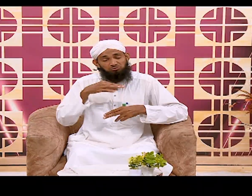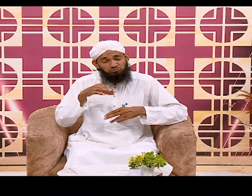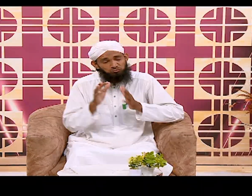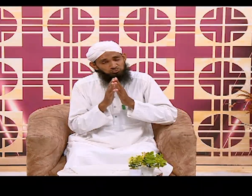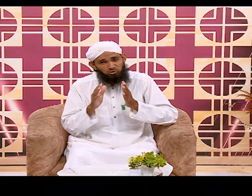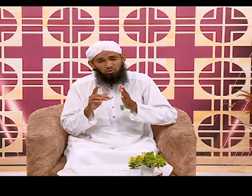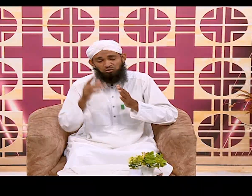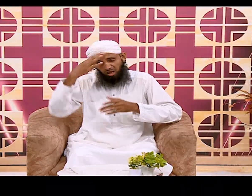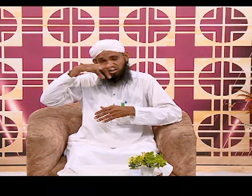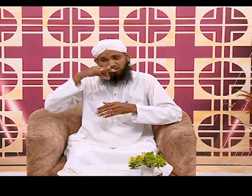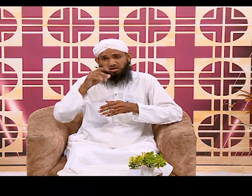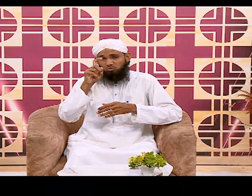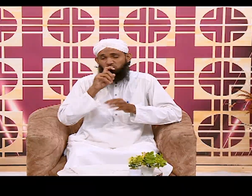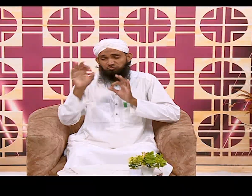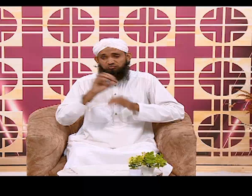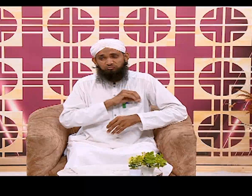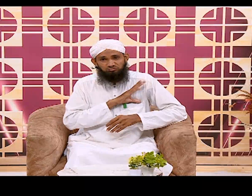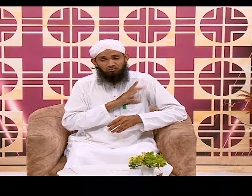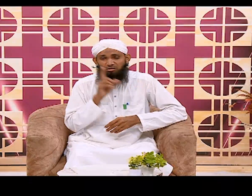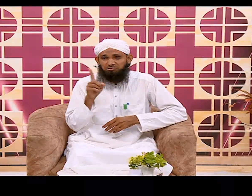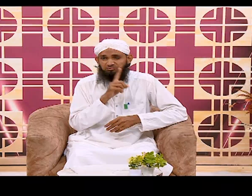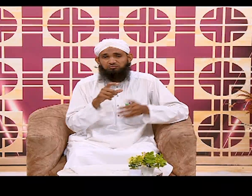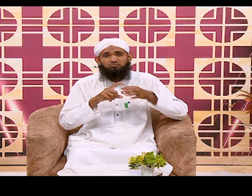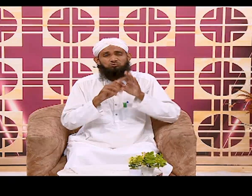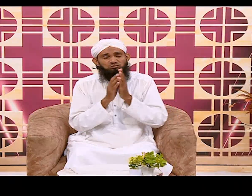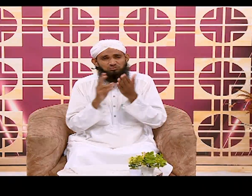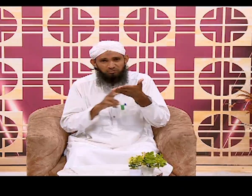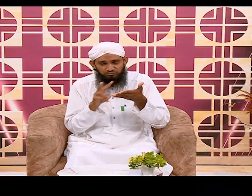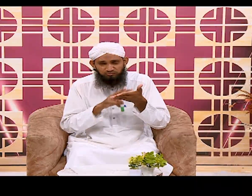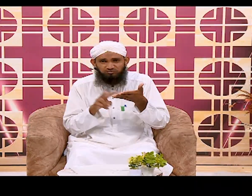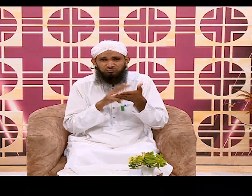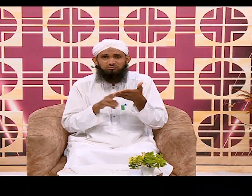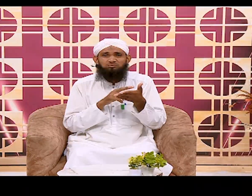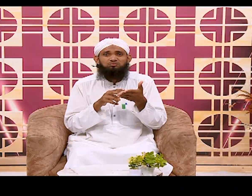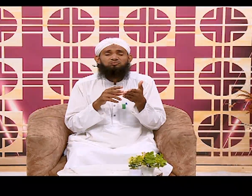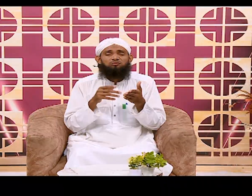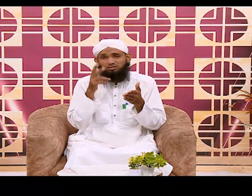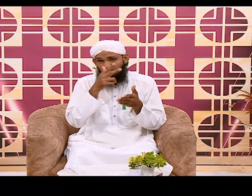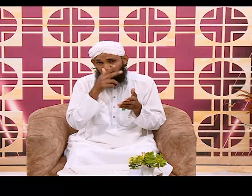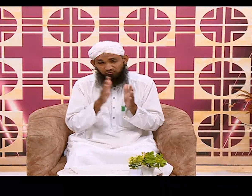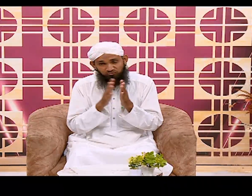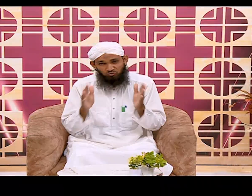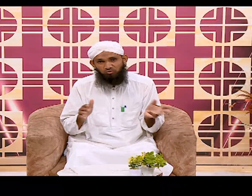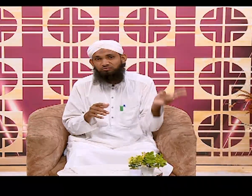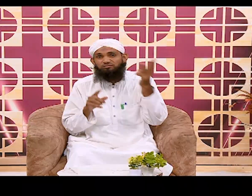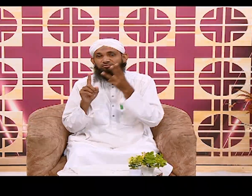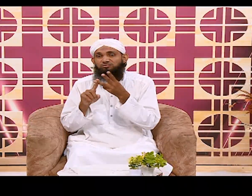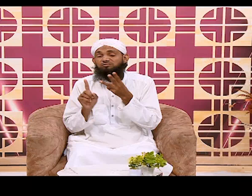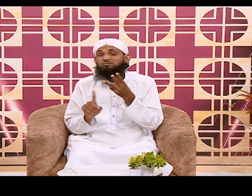رہ کر اللہ پاک کی عبادت کرتے اور ذکر و فکر میں مصروف رہا کرتے۔ تیسرا حصہ 51 سال کی عمر مبارک سے